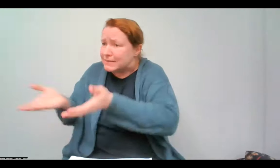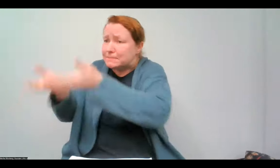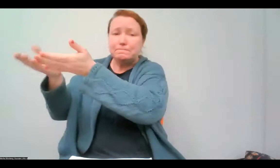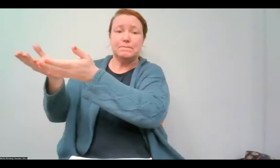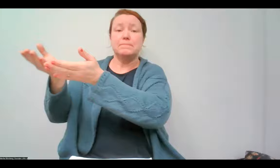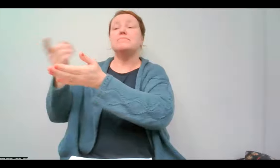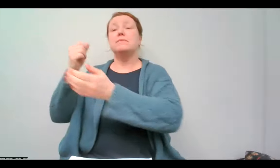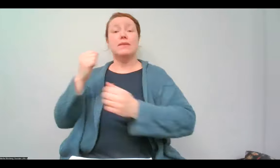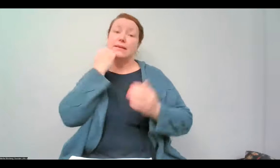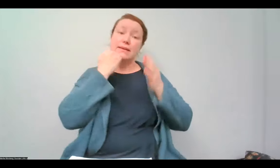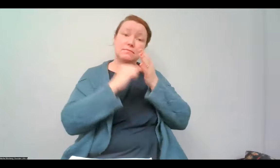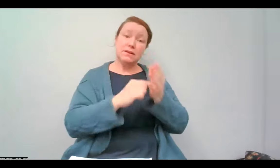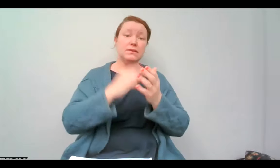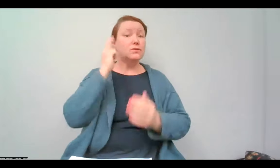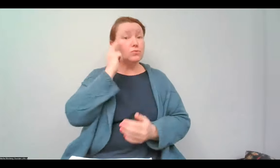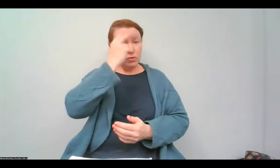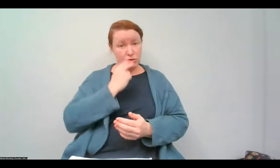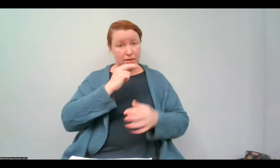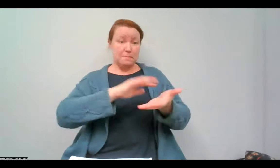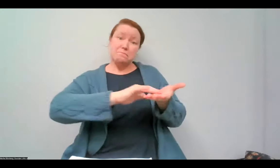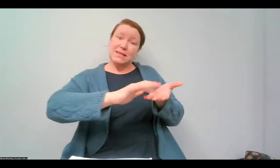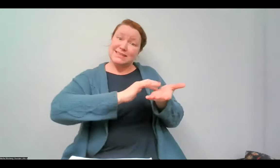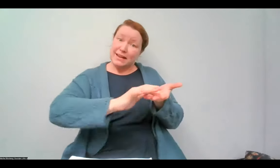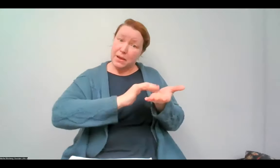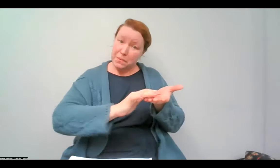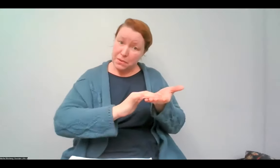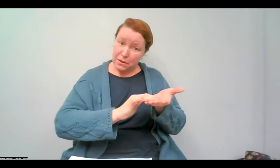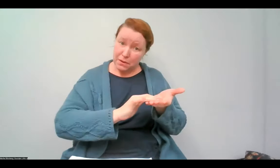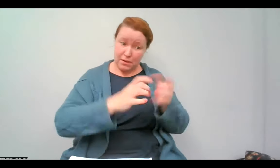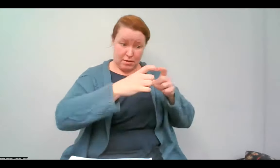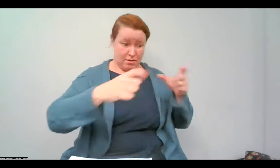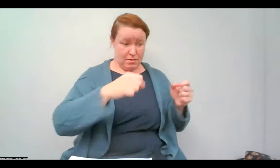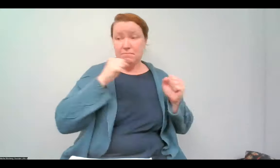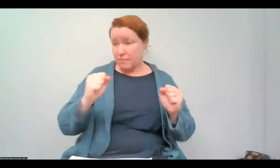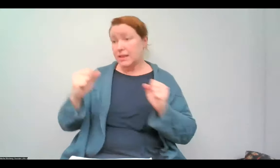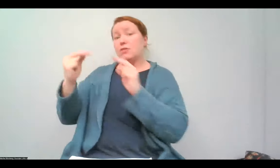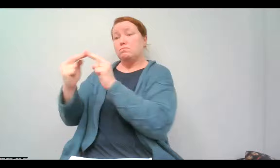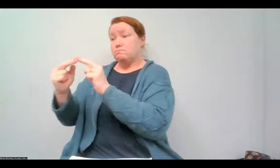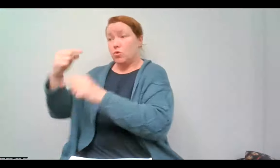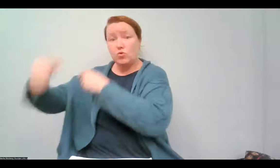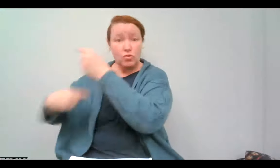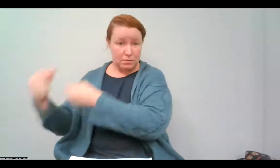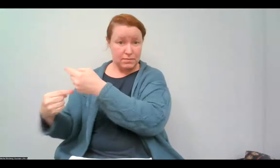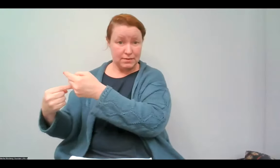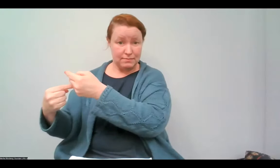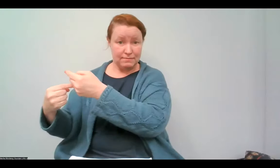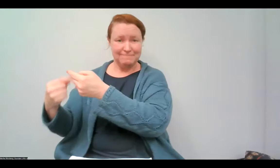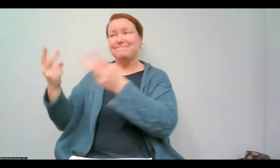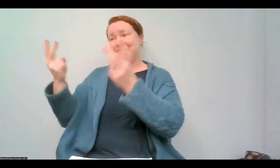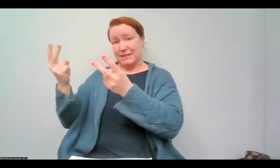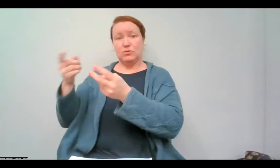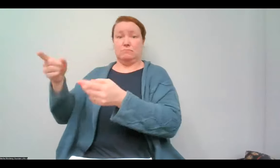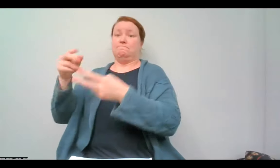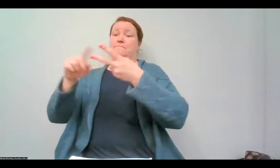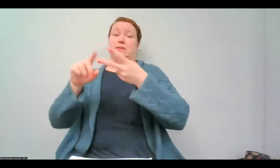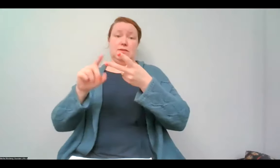pitäisi myös saada esteettömiä ratkaisuja. Tätä pitäisi edistää. Esimerkiksi kuurosokeille pistennäyttö. Sen pitäisi